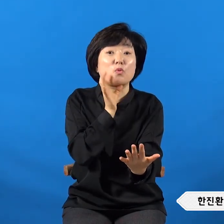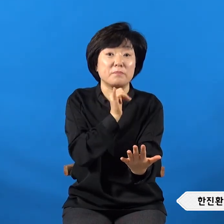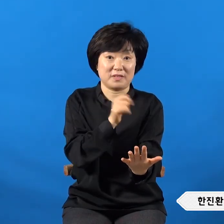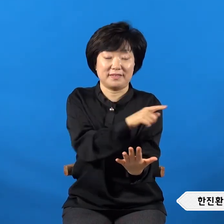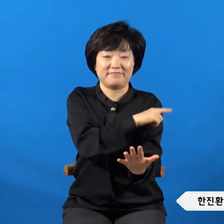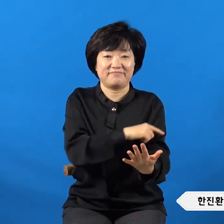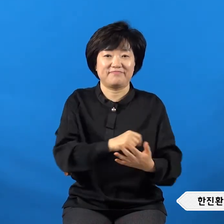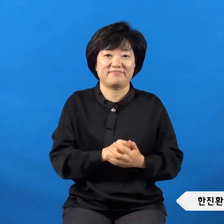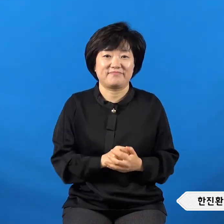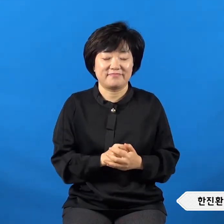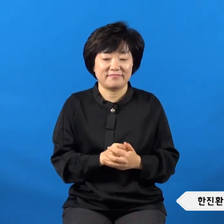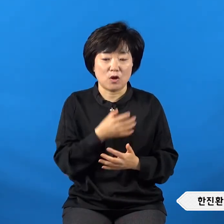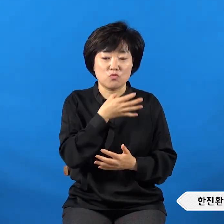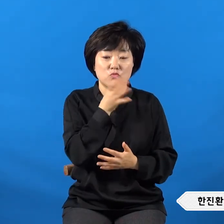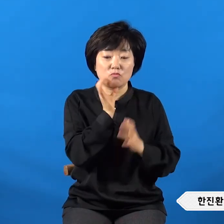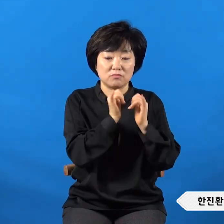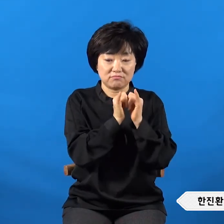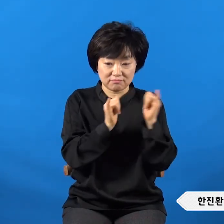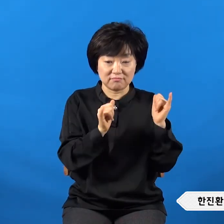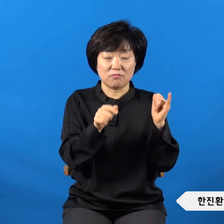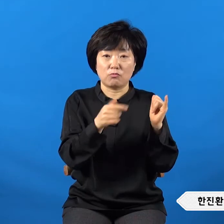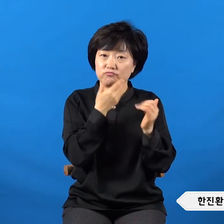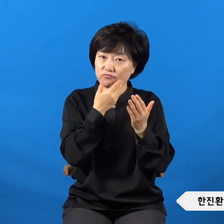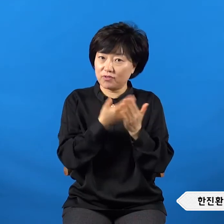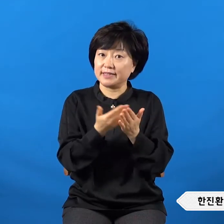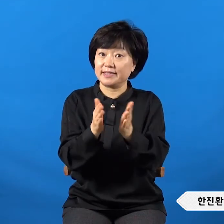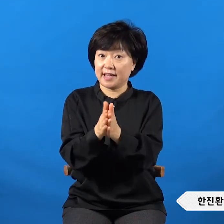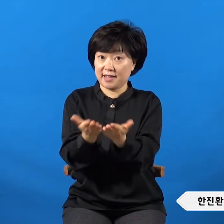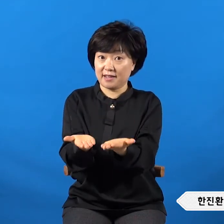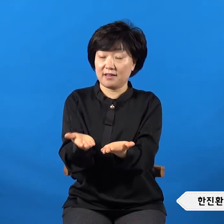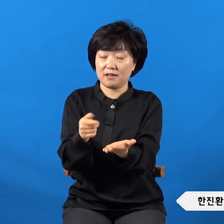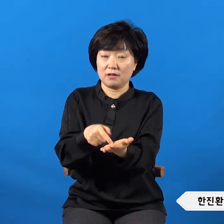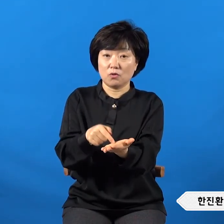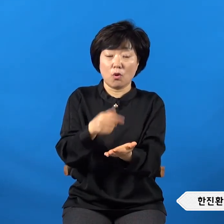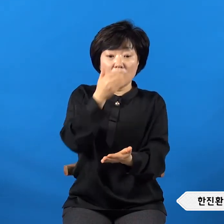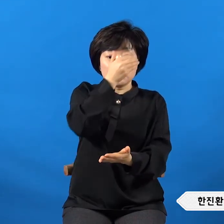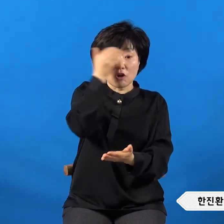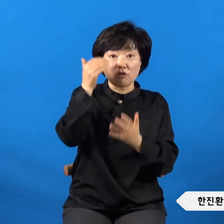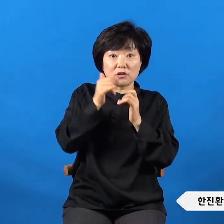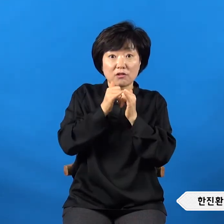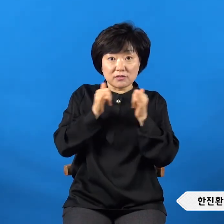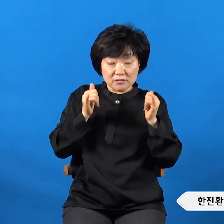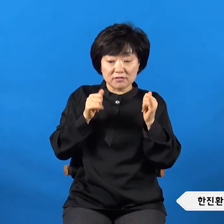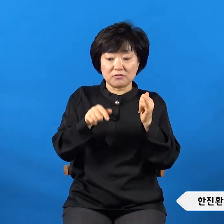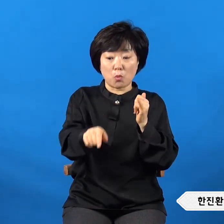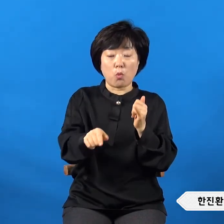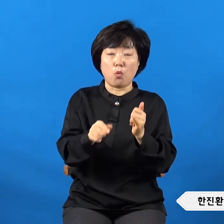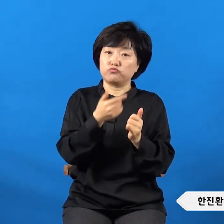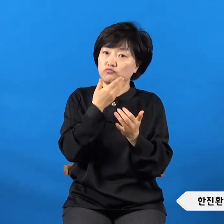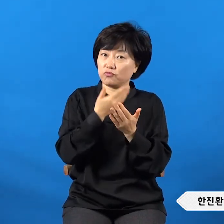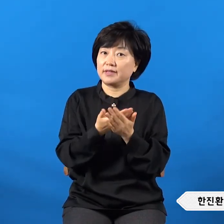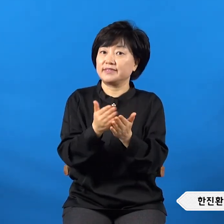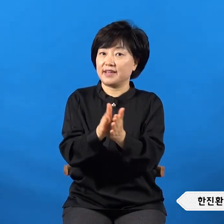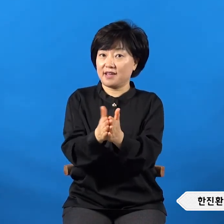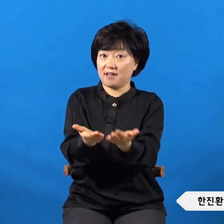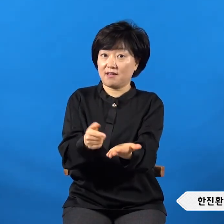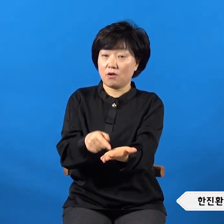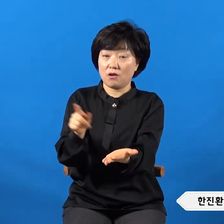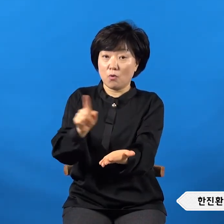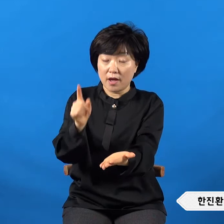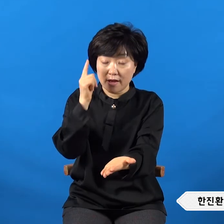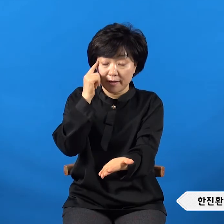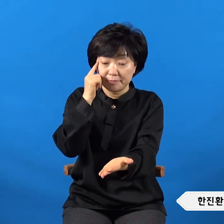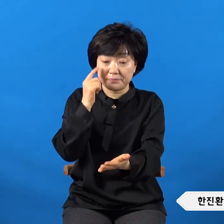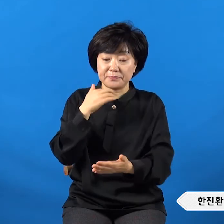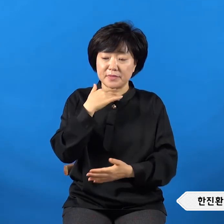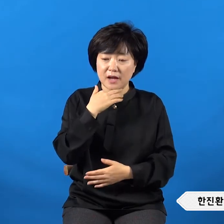그렇게 노년에게 중요한 책일 뿐 아니라 전도서는 청년들에게는 더 중요한 책입니다.